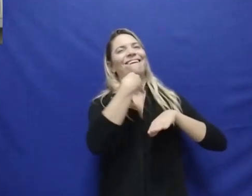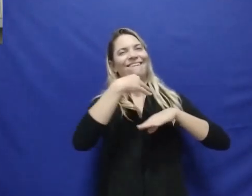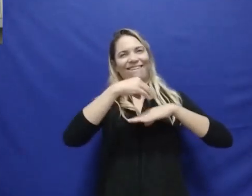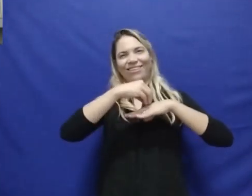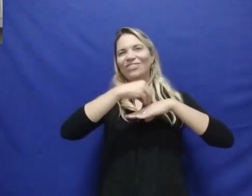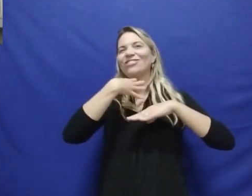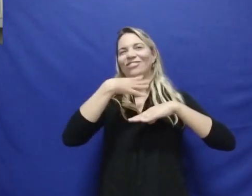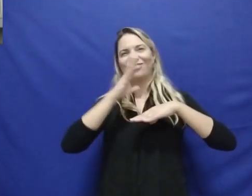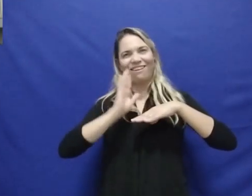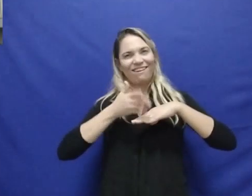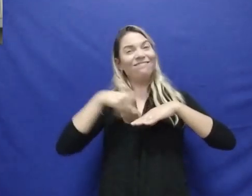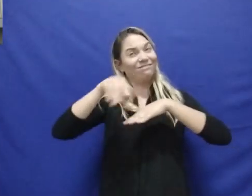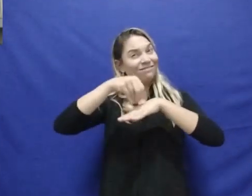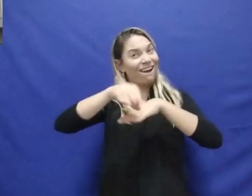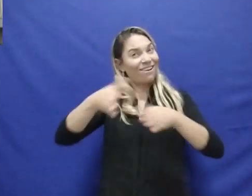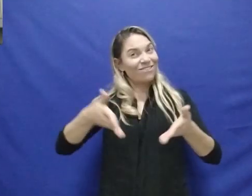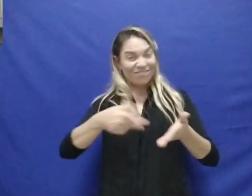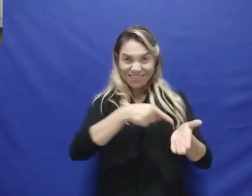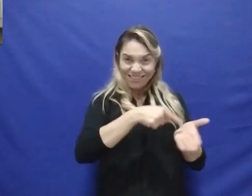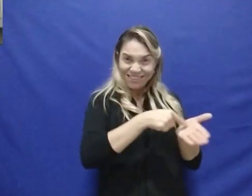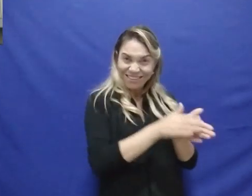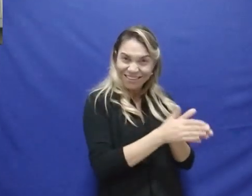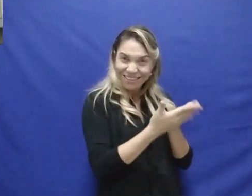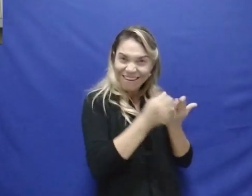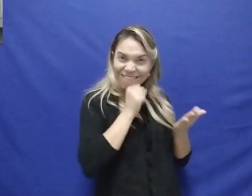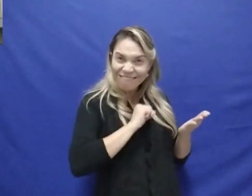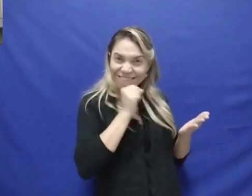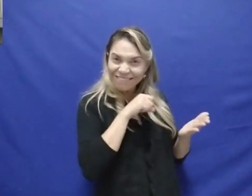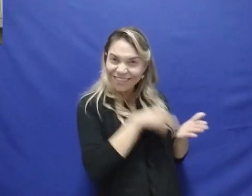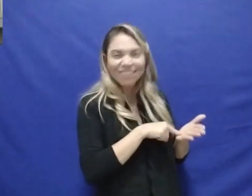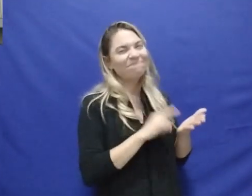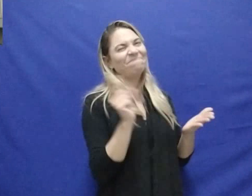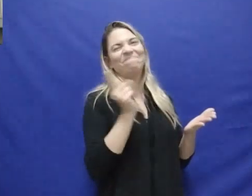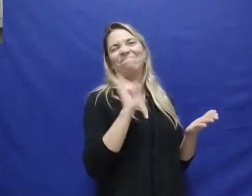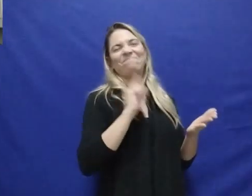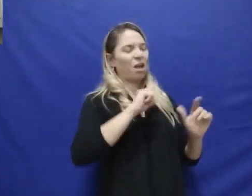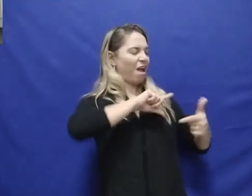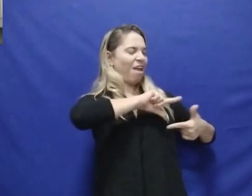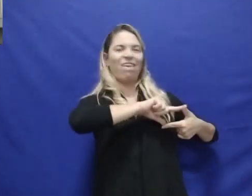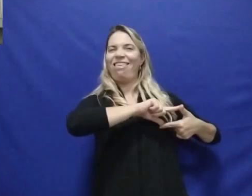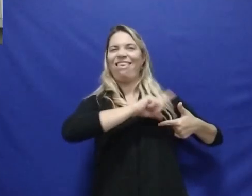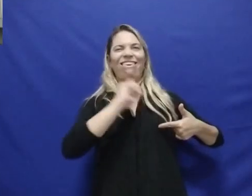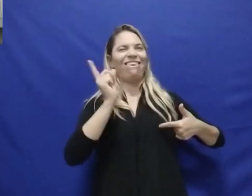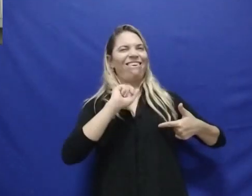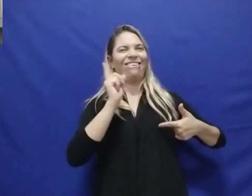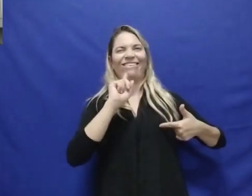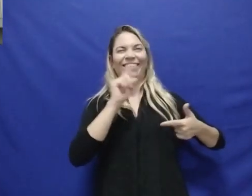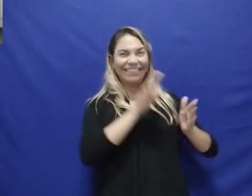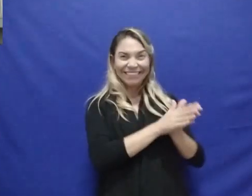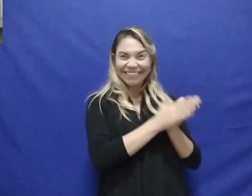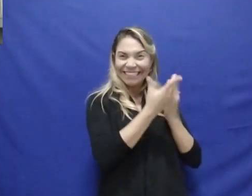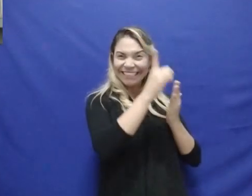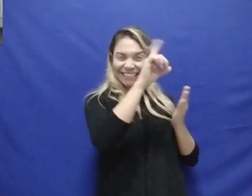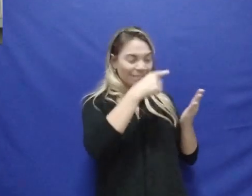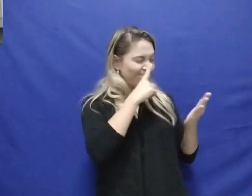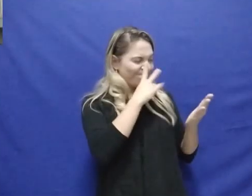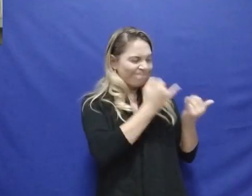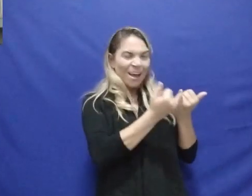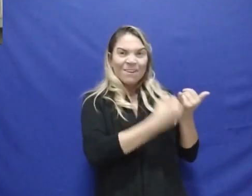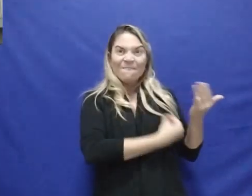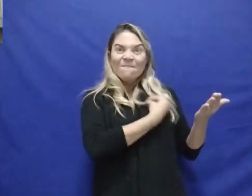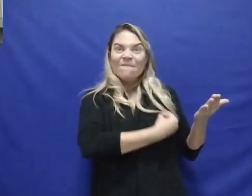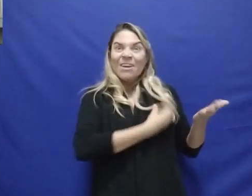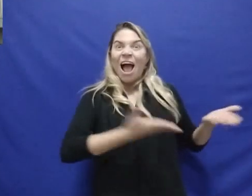recursos que Deus tem colocado às suas mãos e os frutos que virão se você decidir erguer os olhos, olhar para além